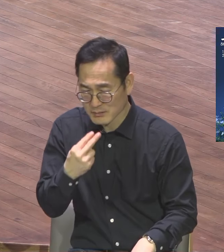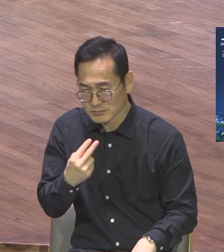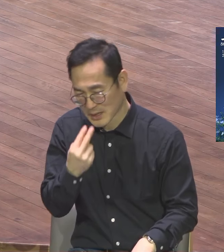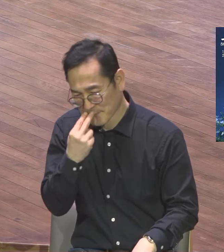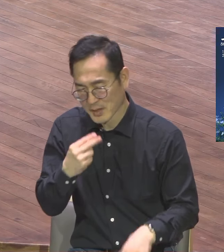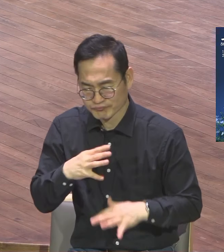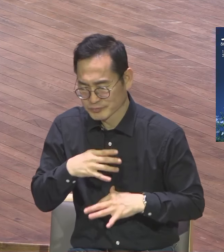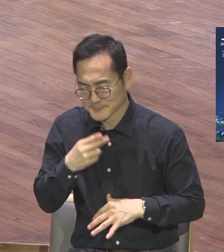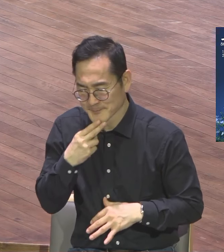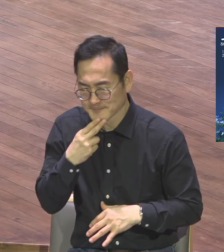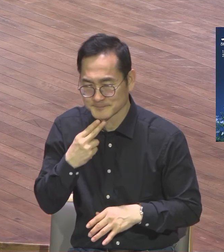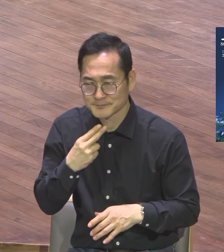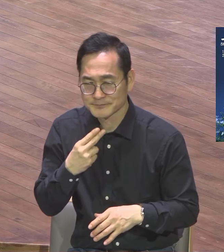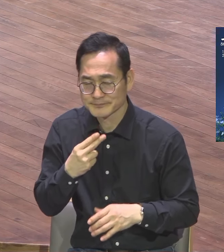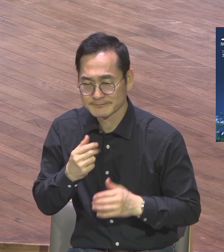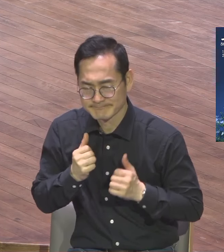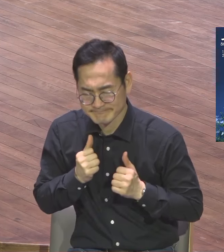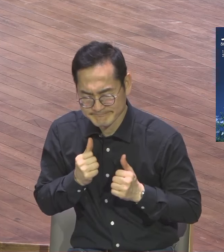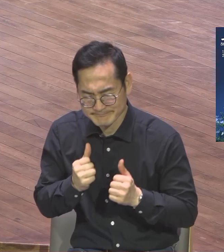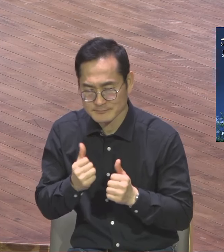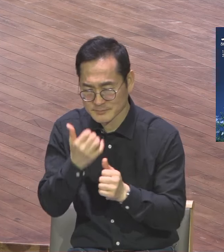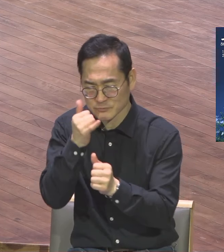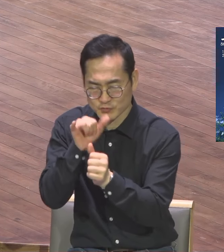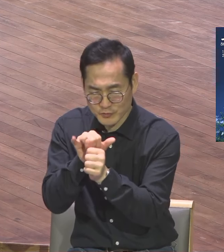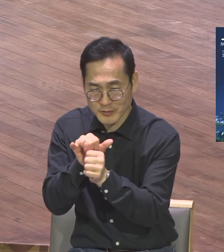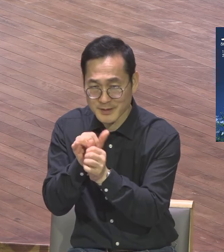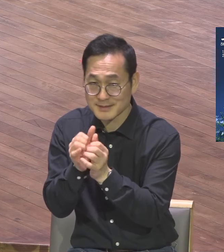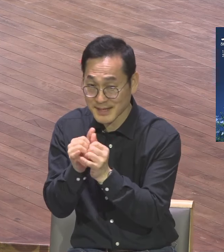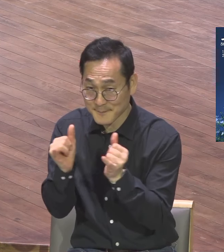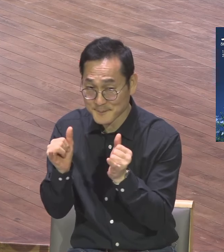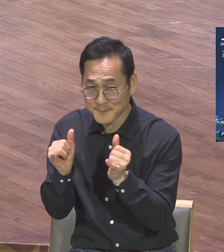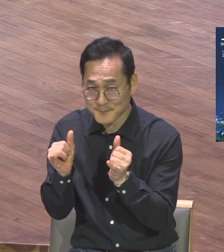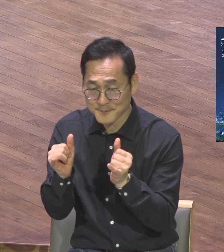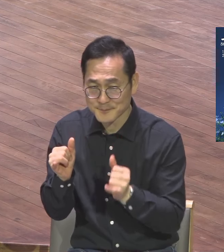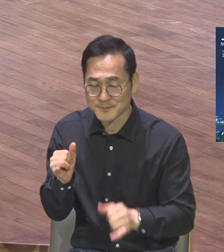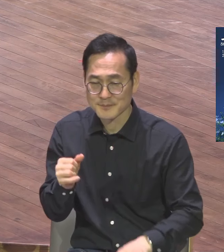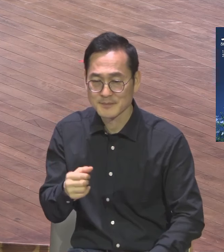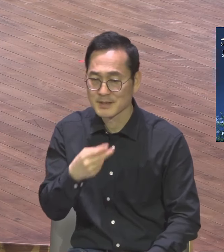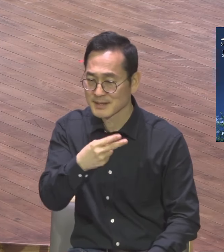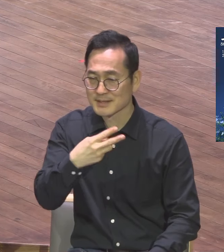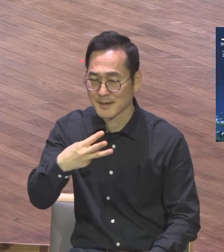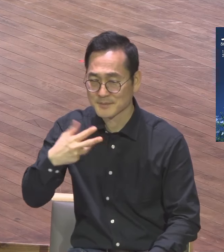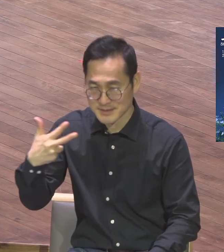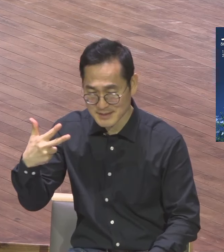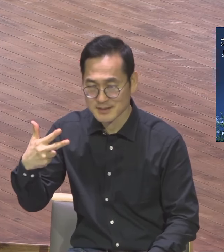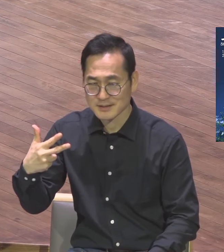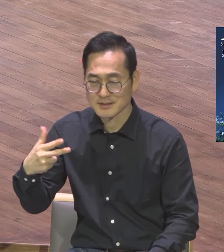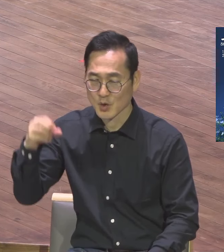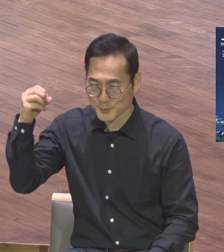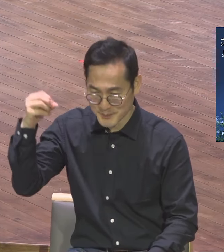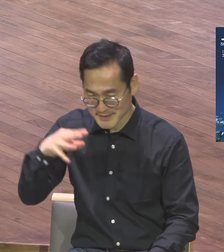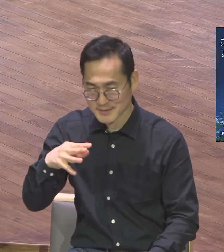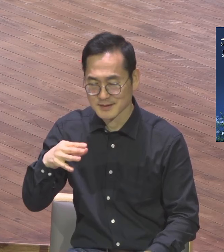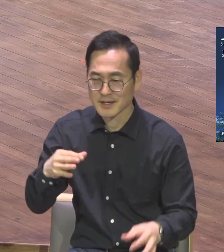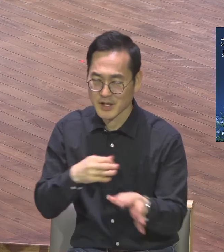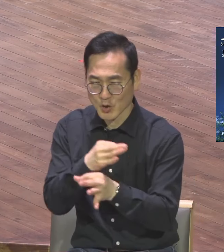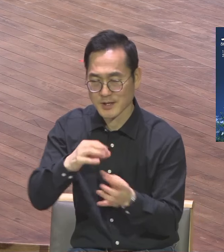종직자 특별히 산업인 237 경제, 빛의 경제, 렘더 경제가 회복되는 축복 받으시기